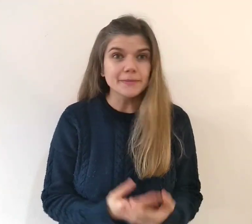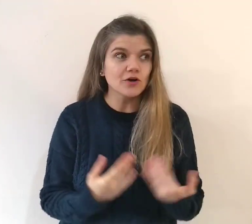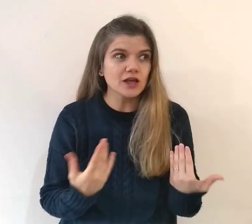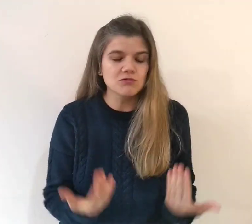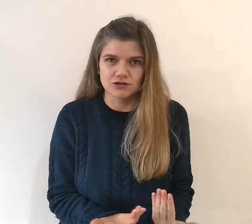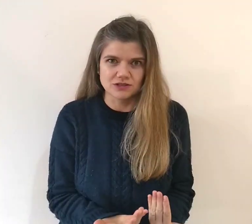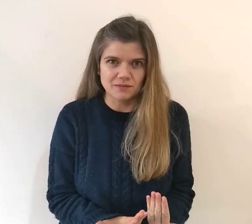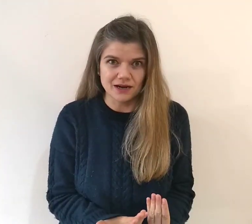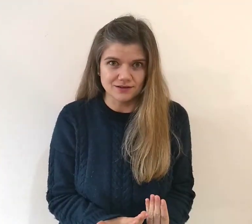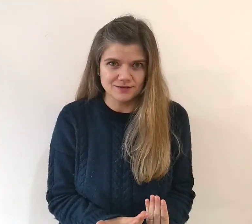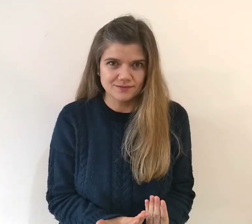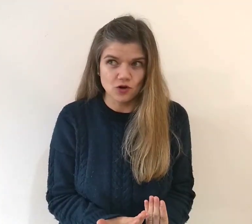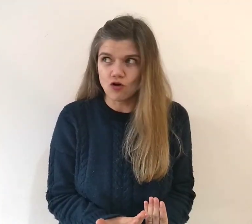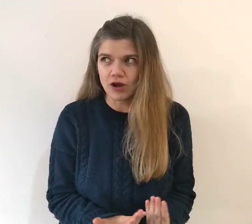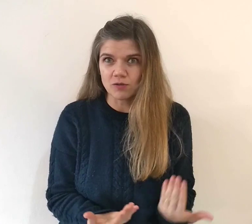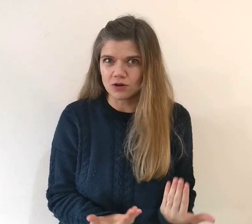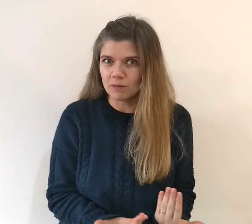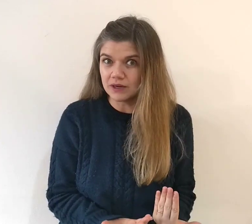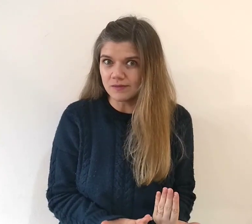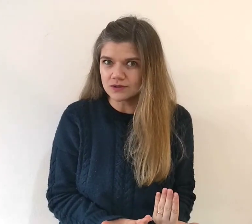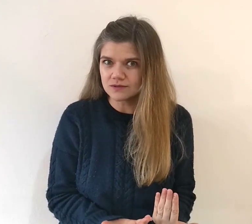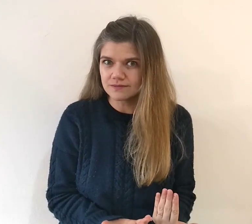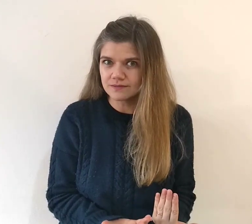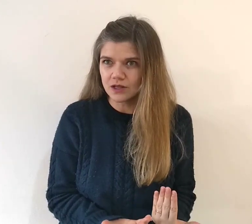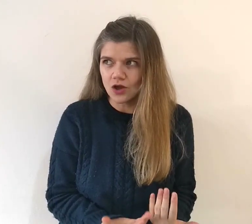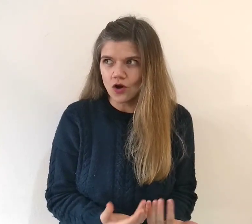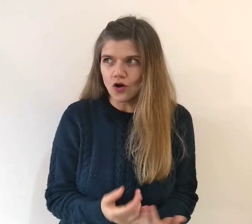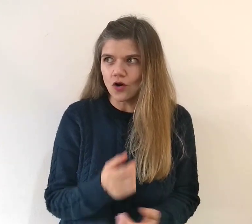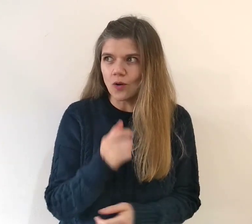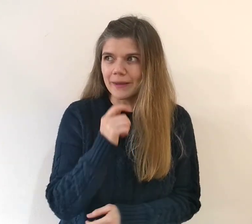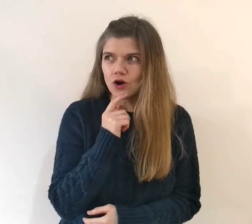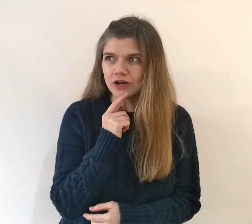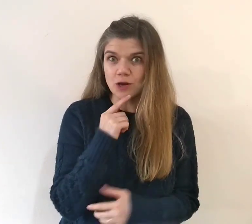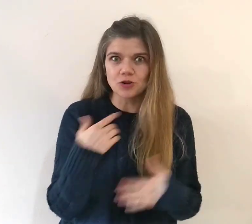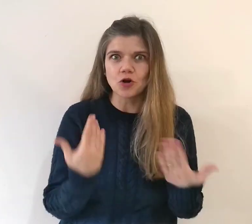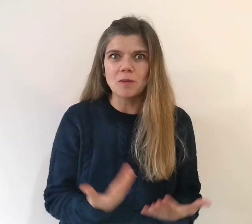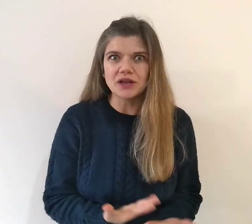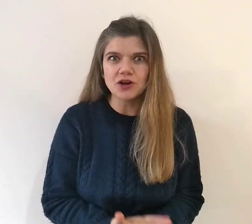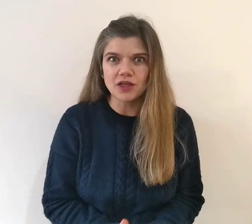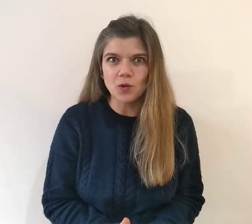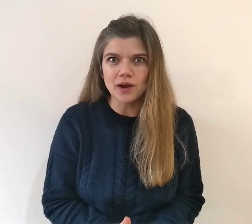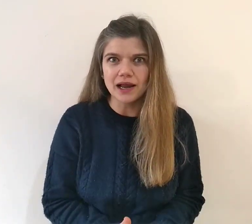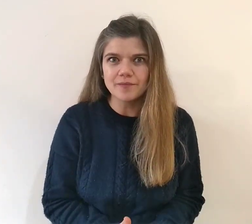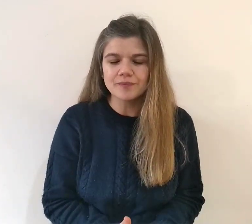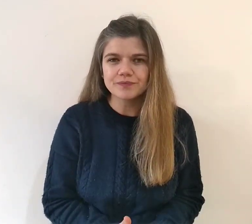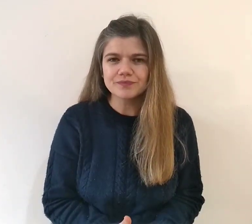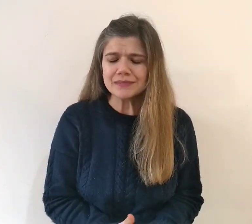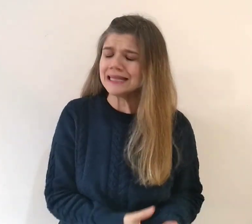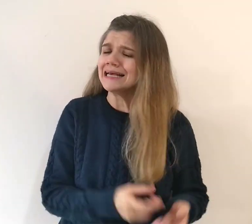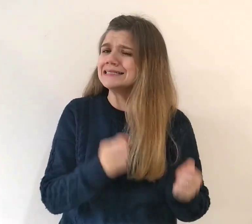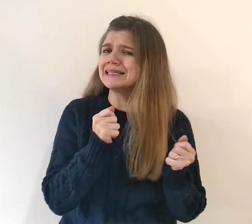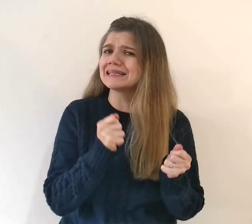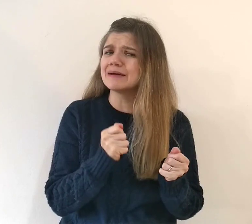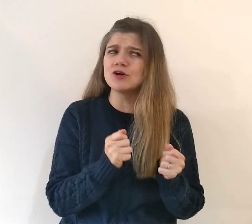¿Mejor que nuestros hermanos o que nuestros primos? ¿O mejor que nuestros compañeros de escuela? ¿Si tratamos de